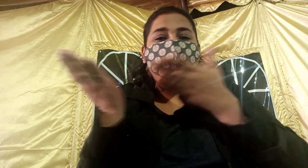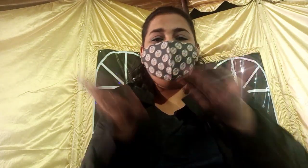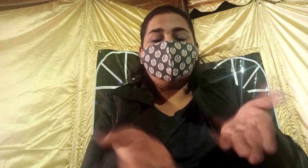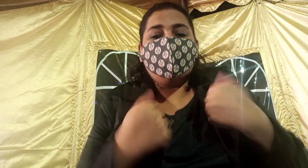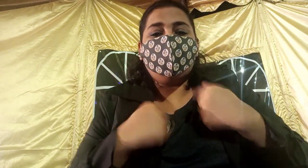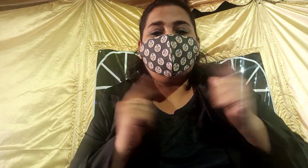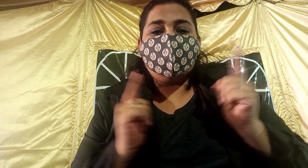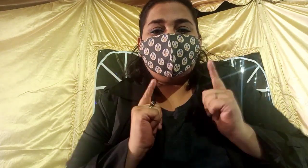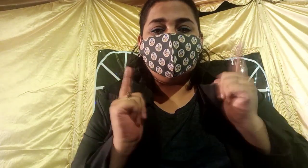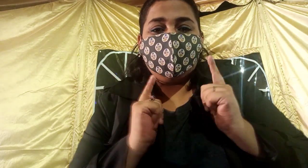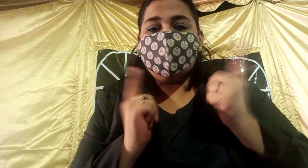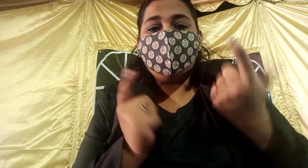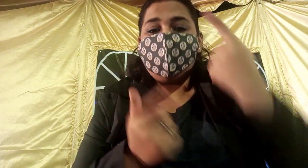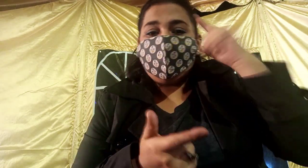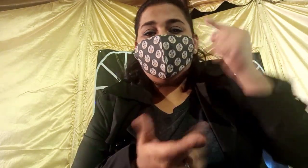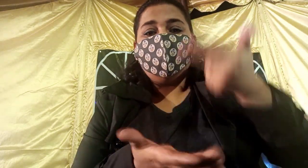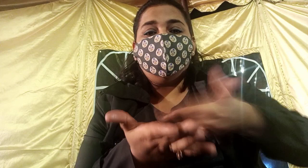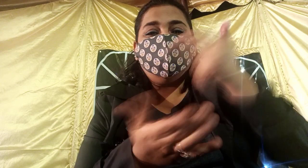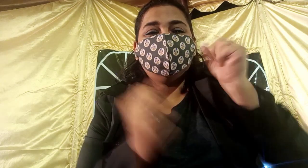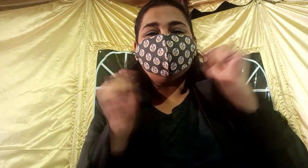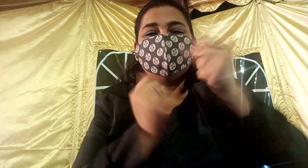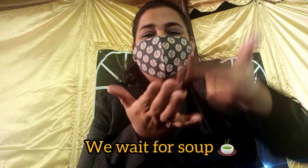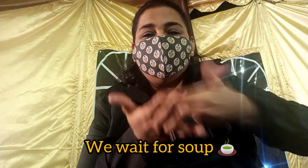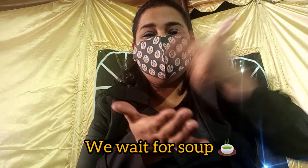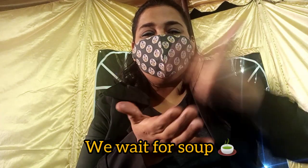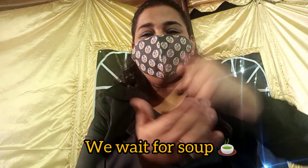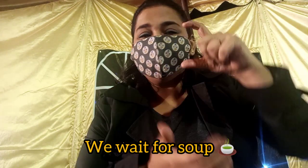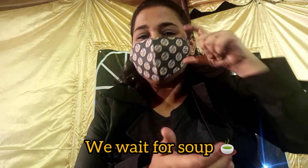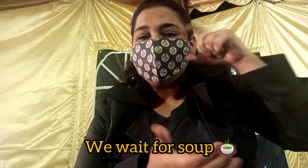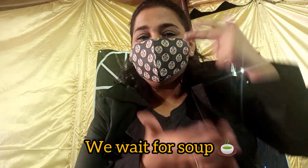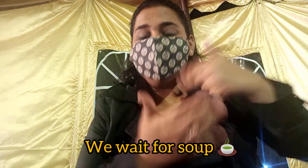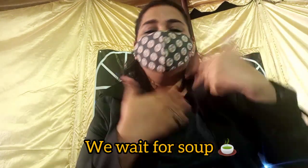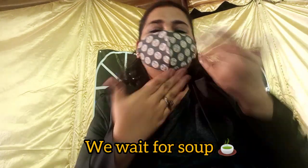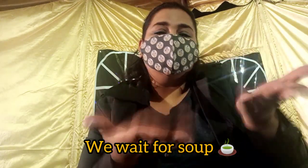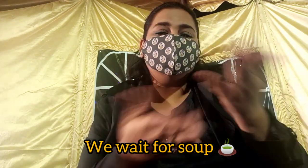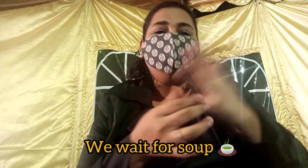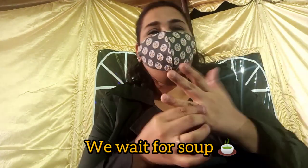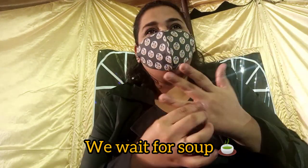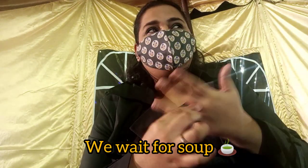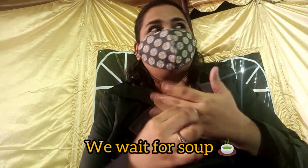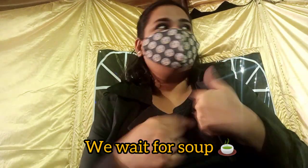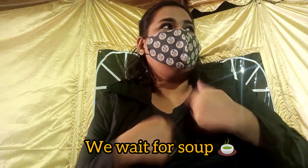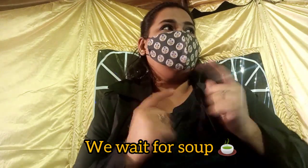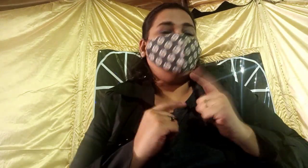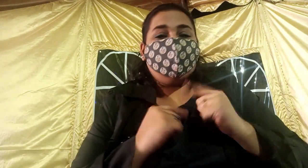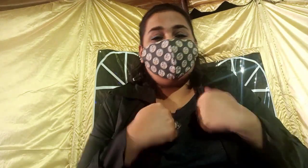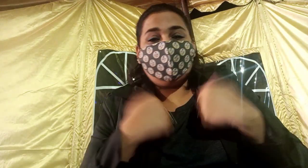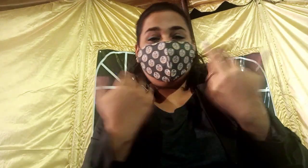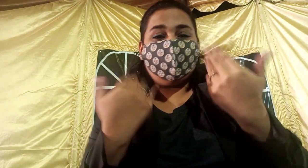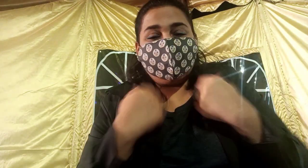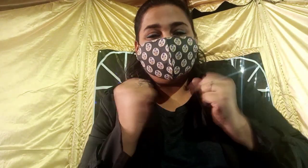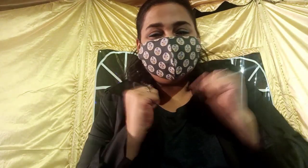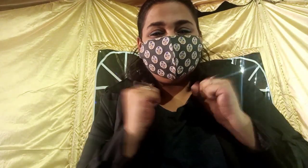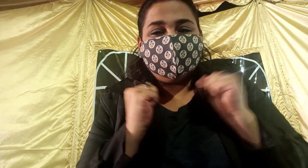मिक्स कटा कर दिया है मिक्स कटा कर दिया खाली मगज भी है चलो ना ग्रेन मसाला चिकन कढ़ाई चिकन